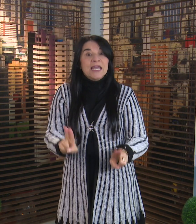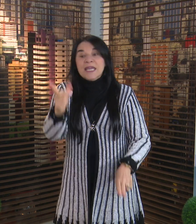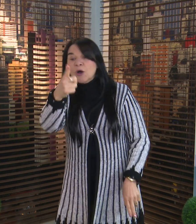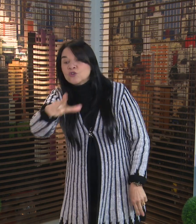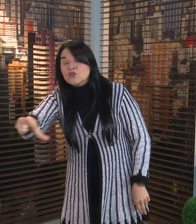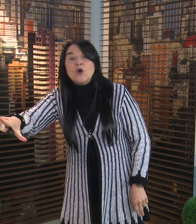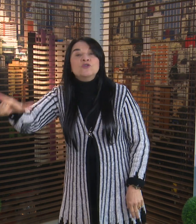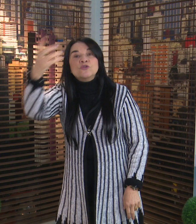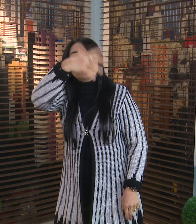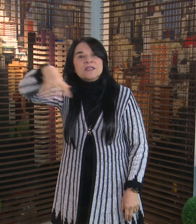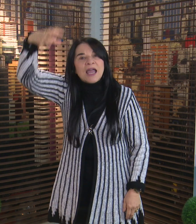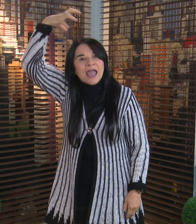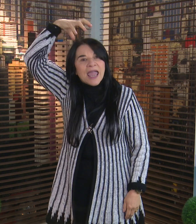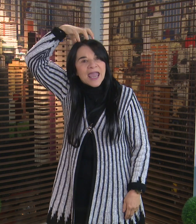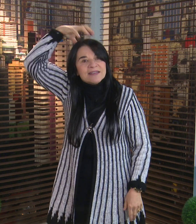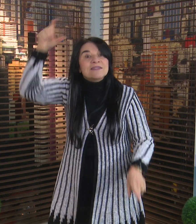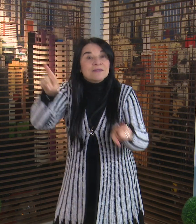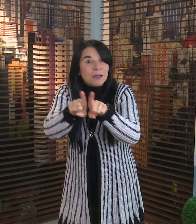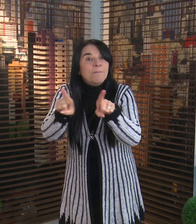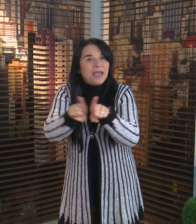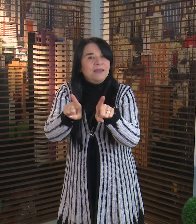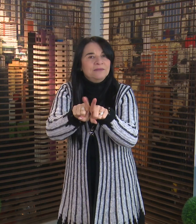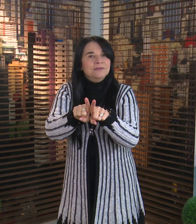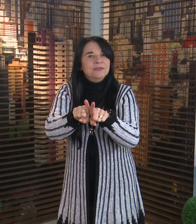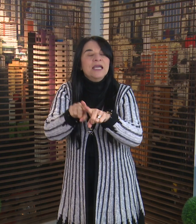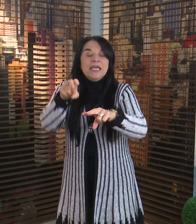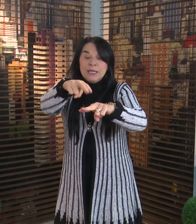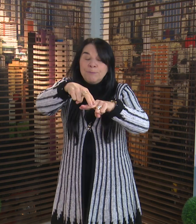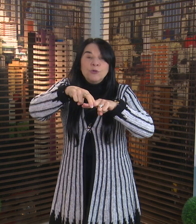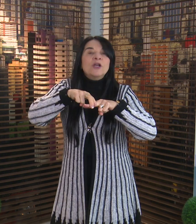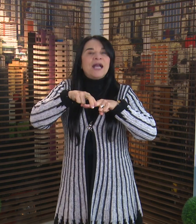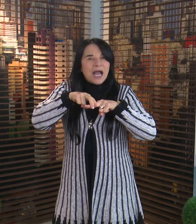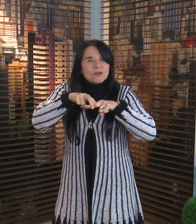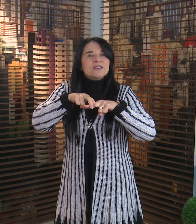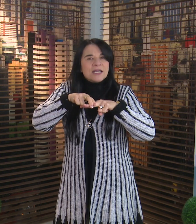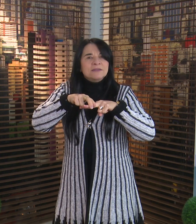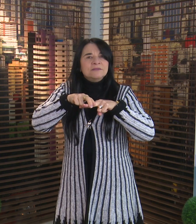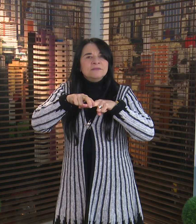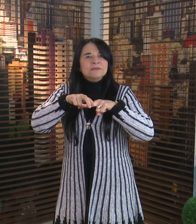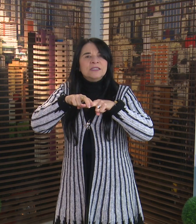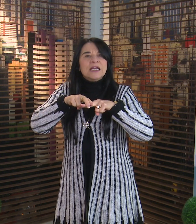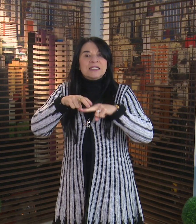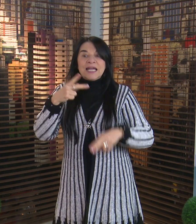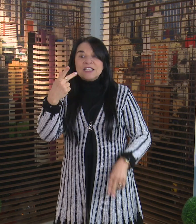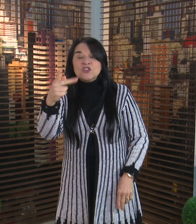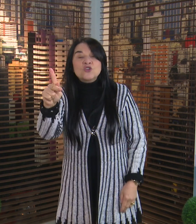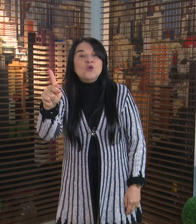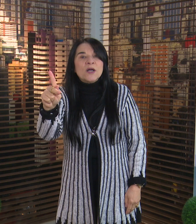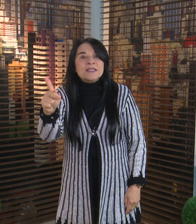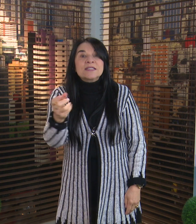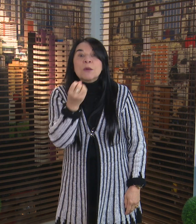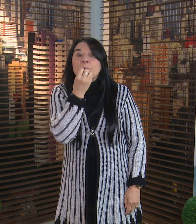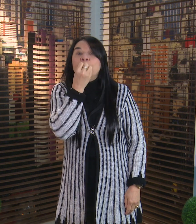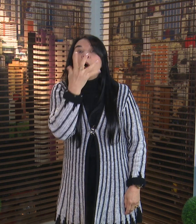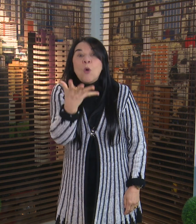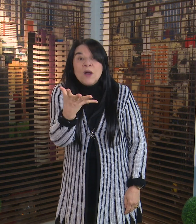e aos outros reis também. E por causa das suas